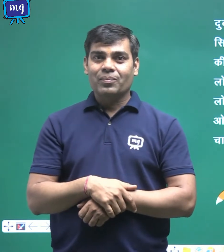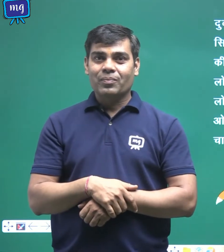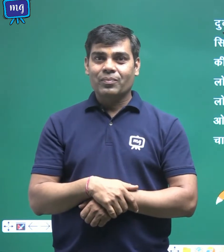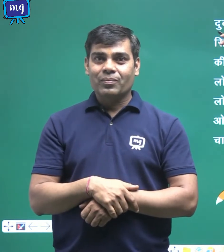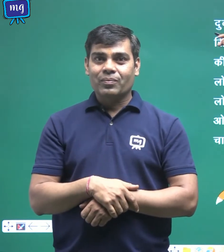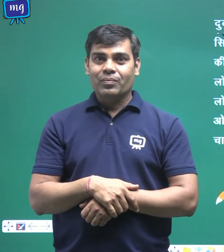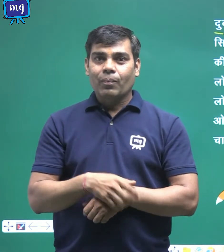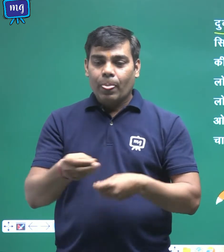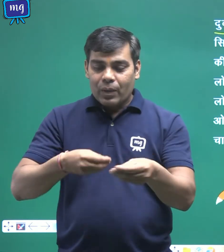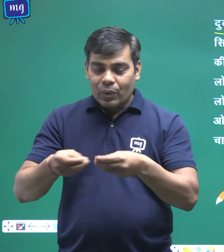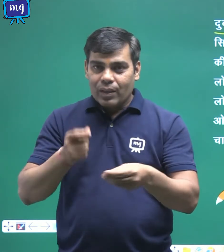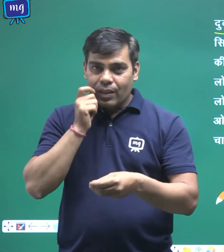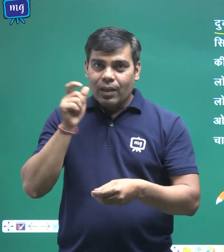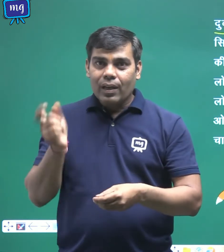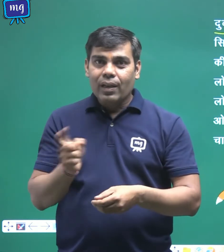दुकानदार ने